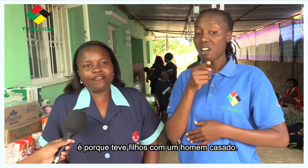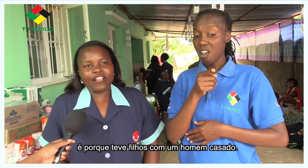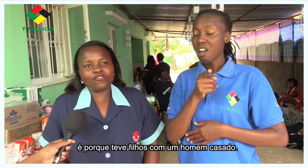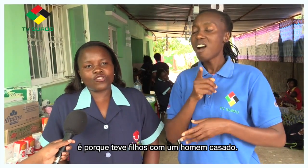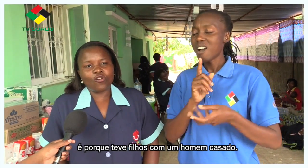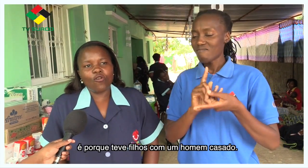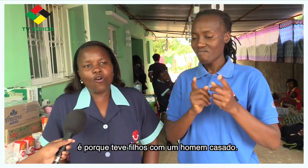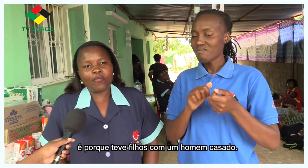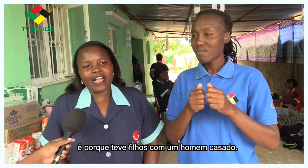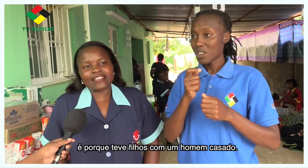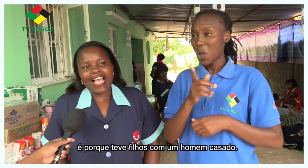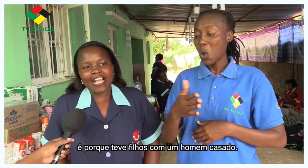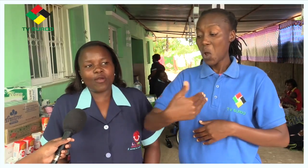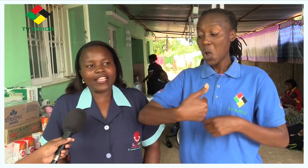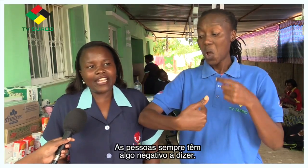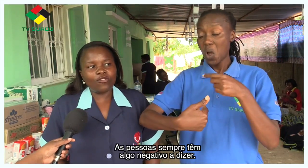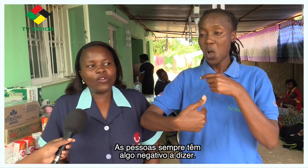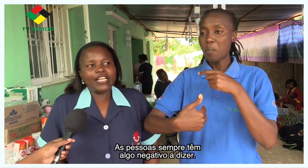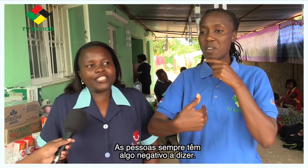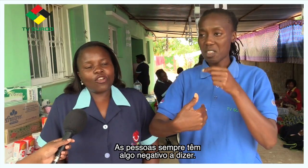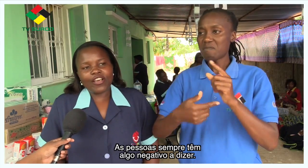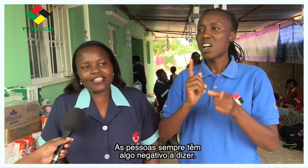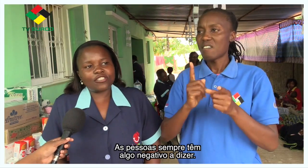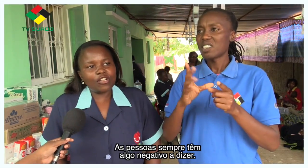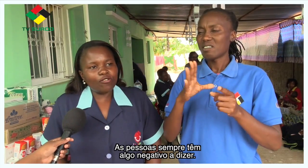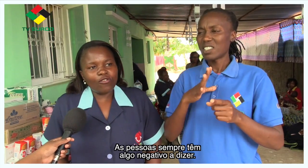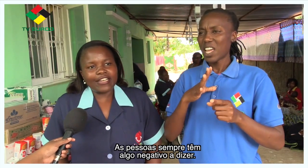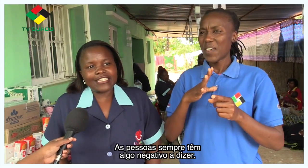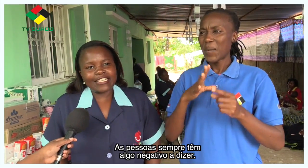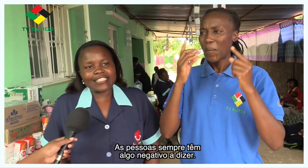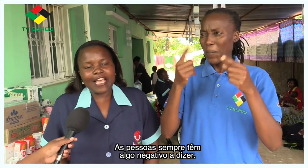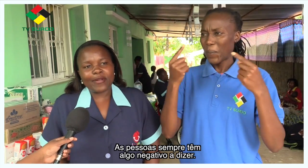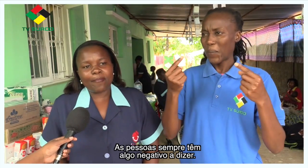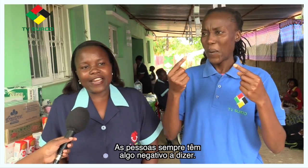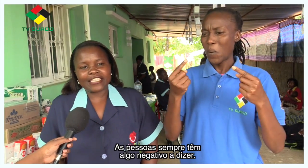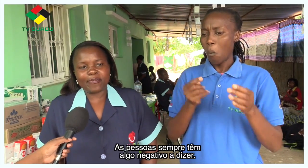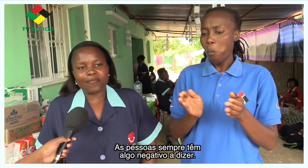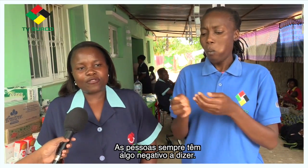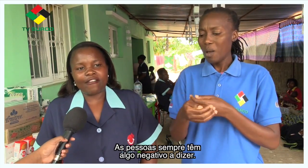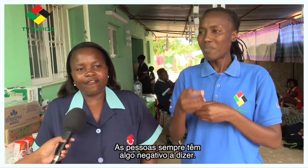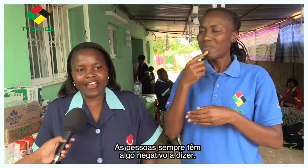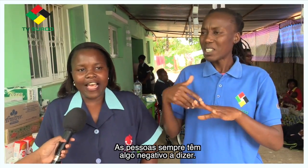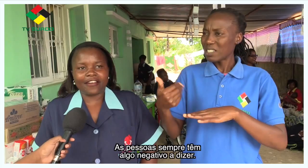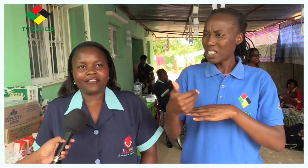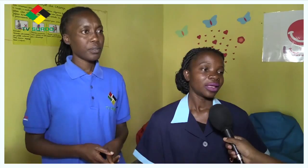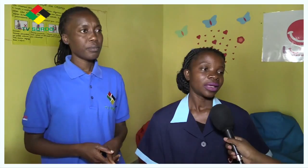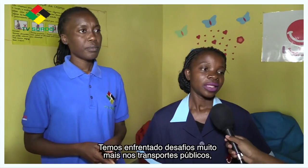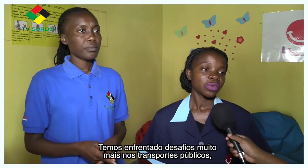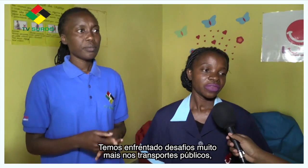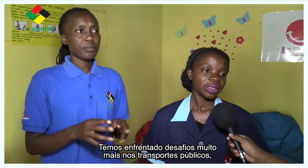filhos com um homem casado, aquilo. Histórias sempre aparecem para a pessoa falar.